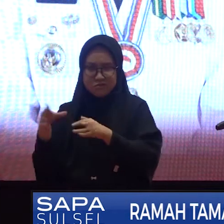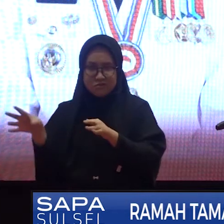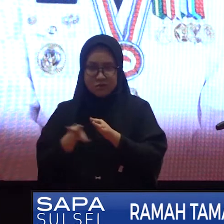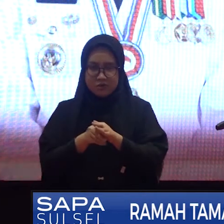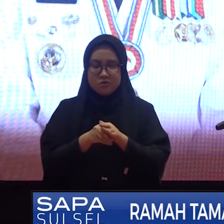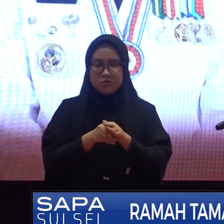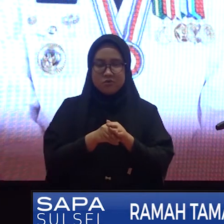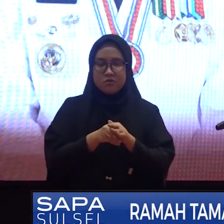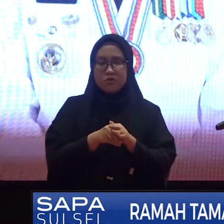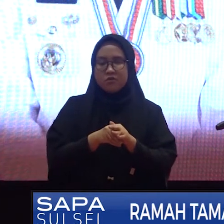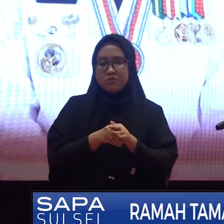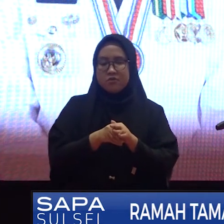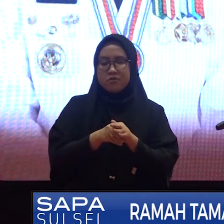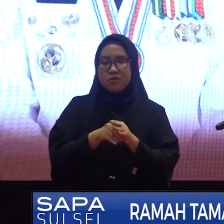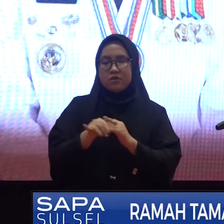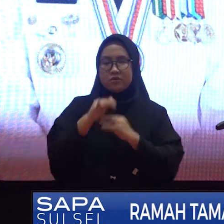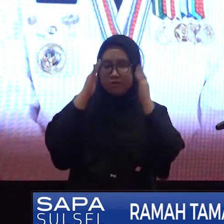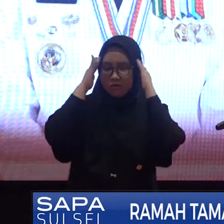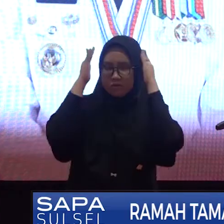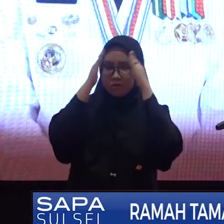kota-kota Metro seperti